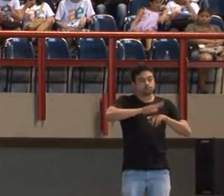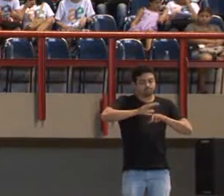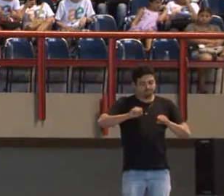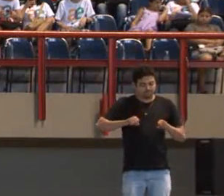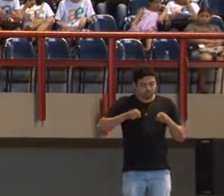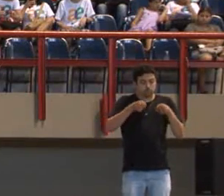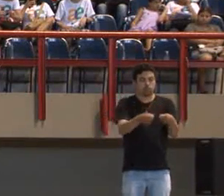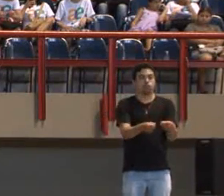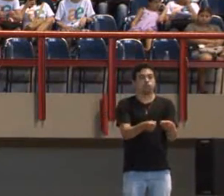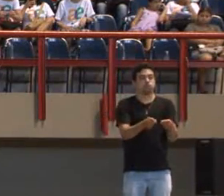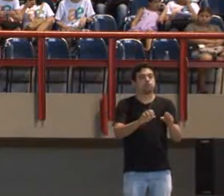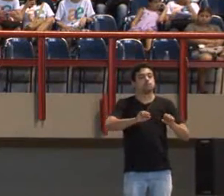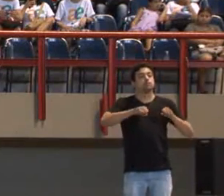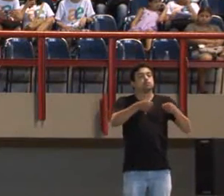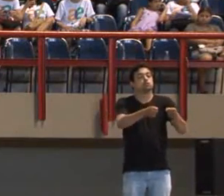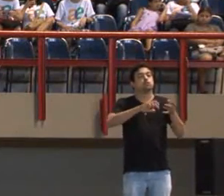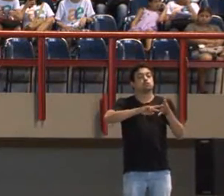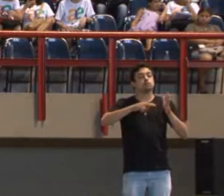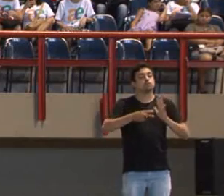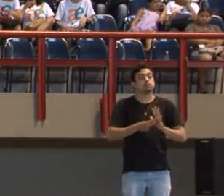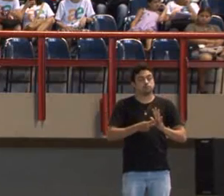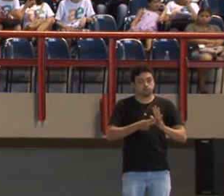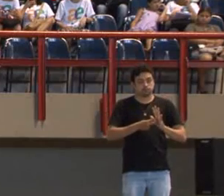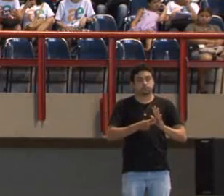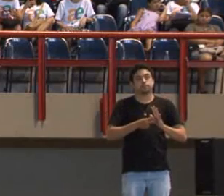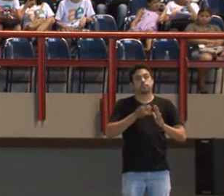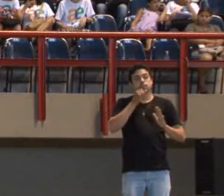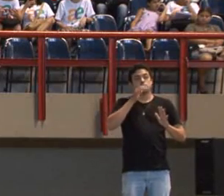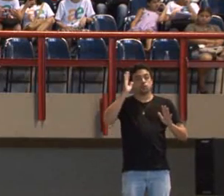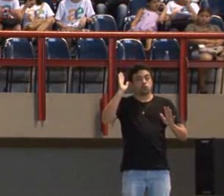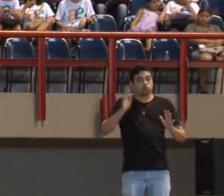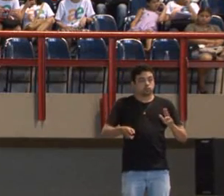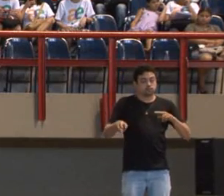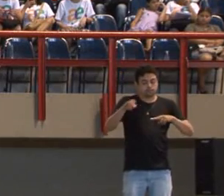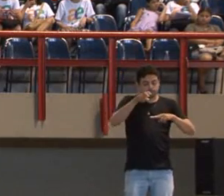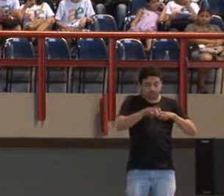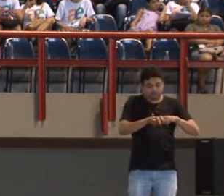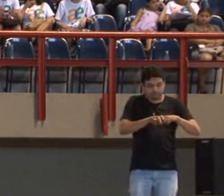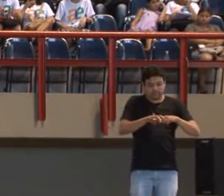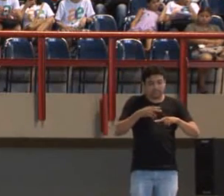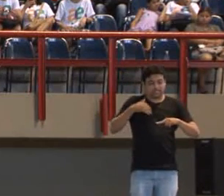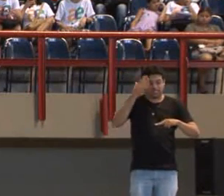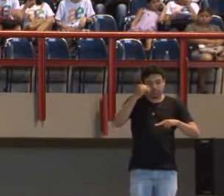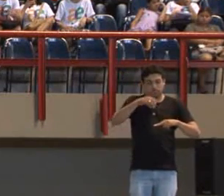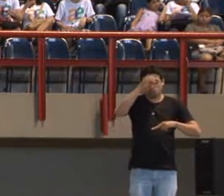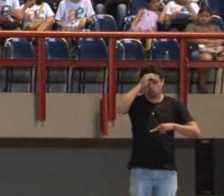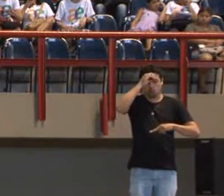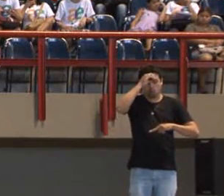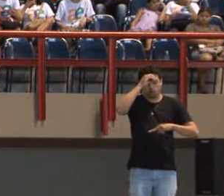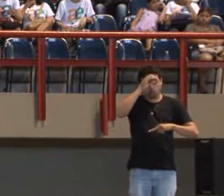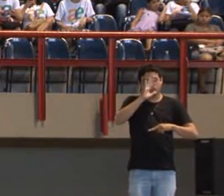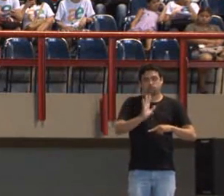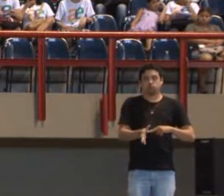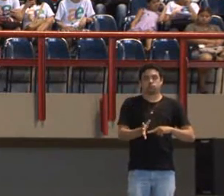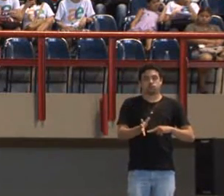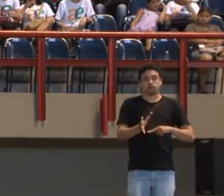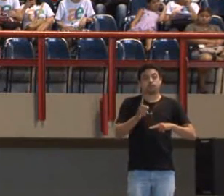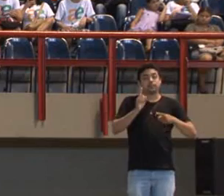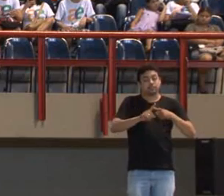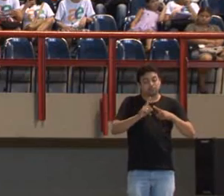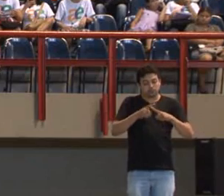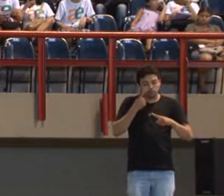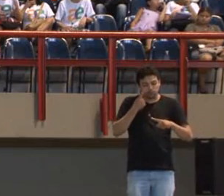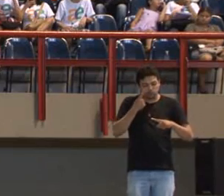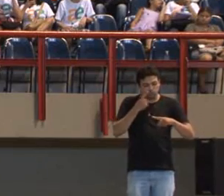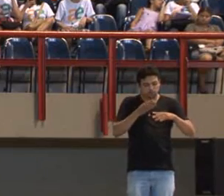esforço. Esforço significa: eu já vou começar sabendo que eu não sei e que eu vou ter